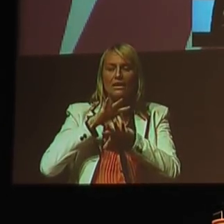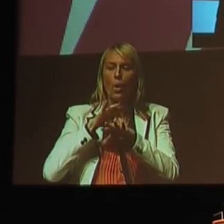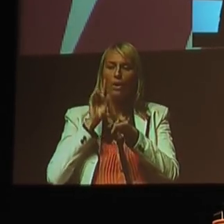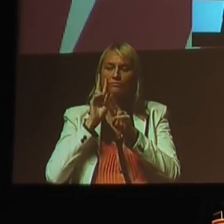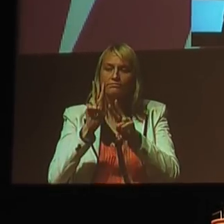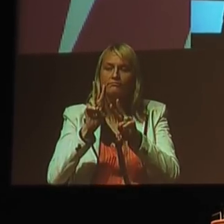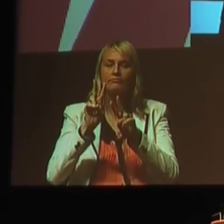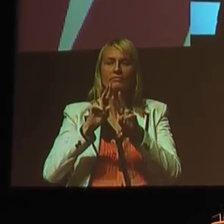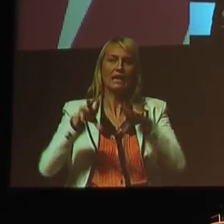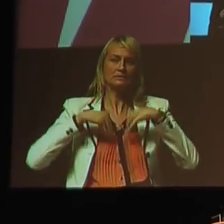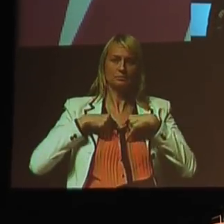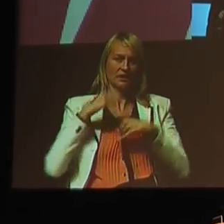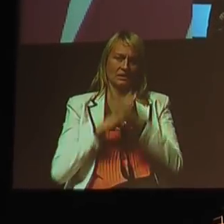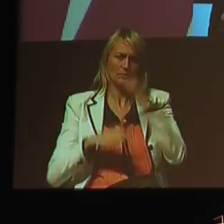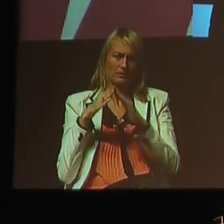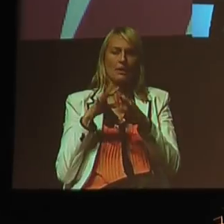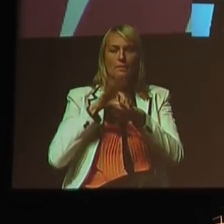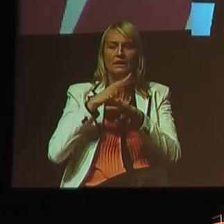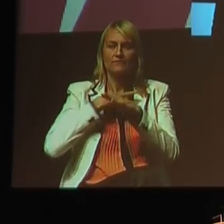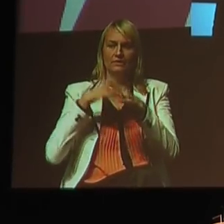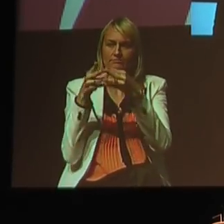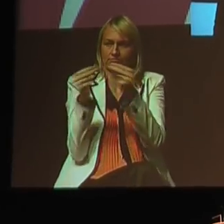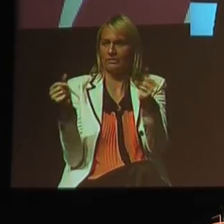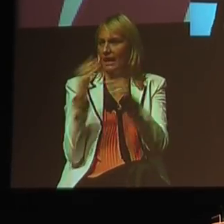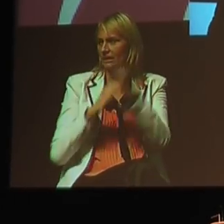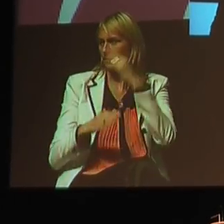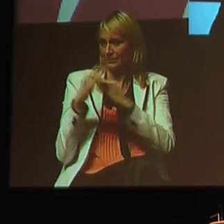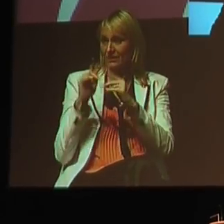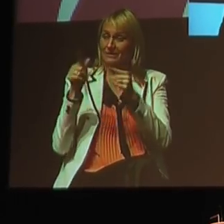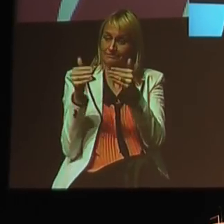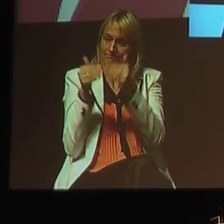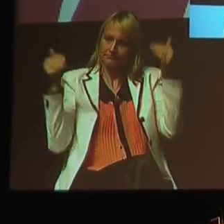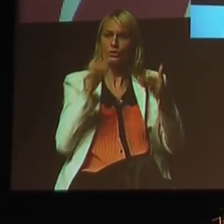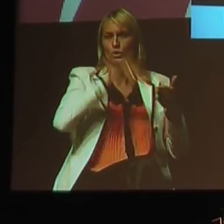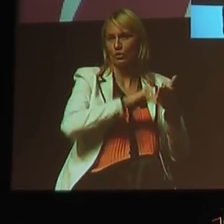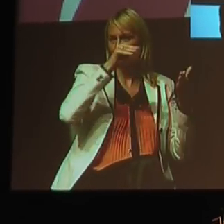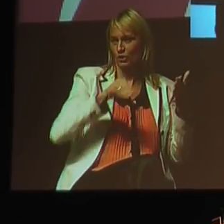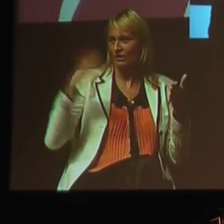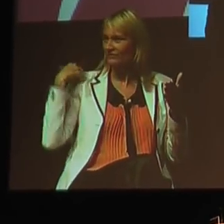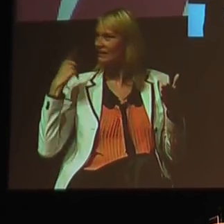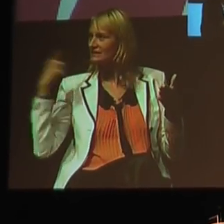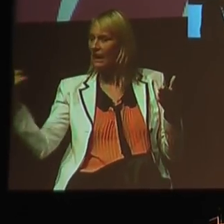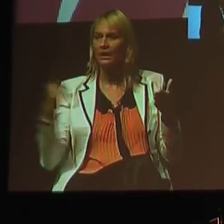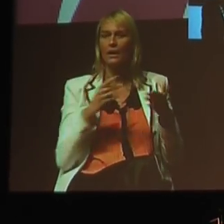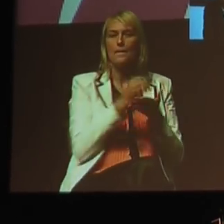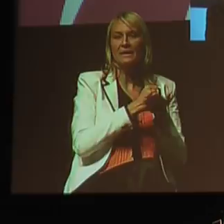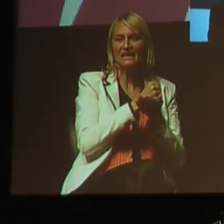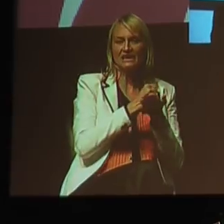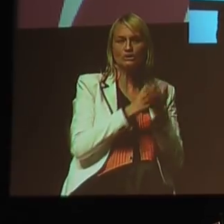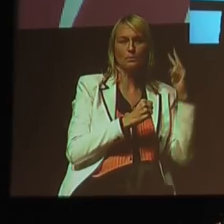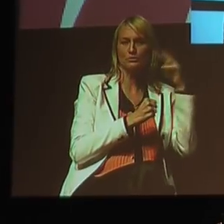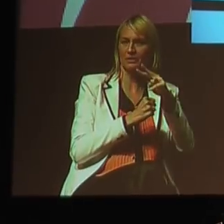in die Öffentlichkeit tragen. Wie können wir darüber informieren? Ich glaube, das ist kein Problem, was man nur